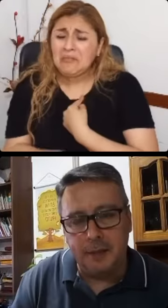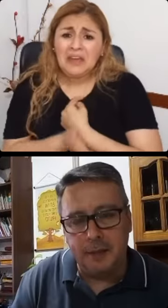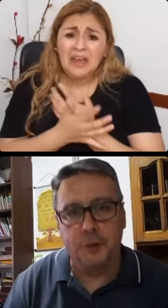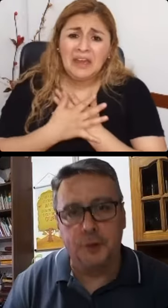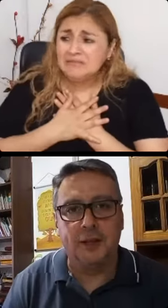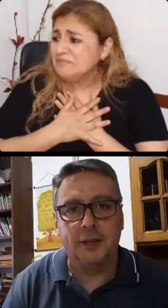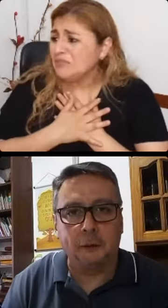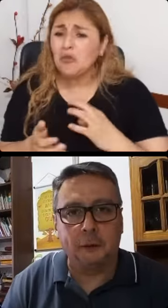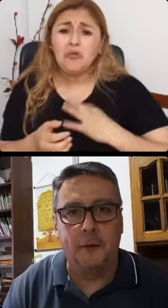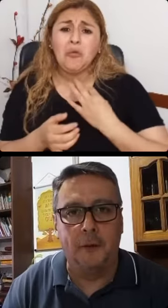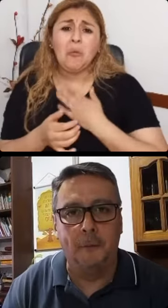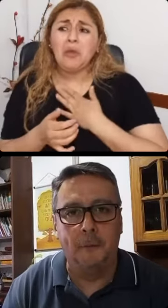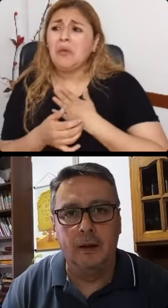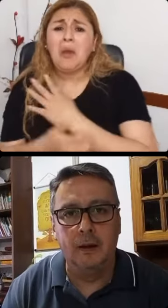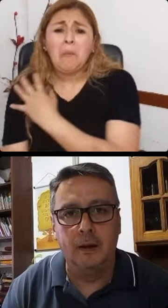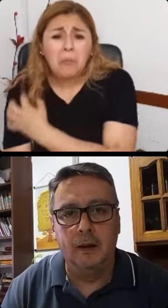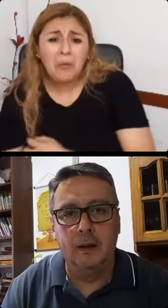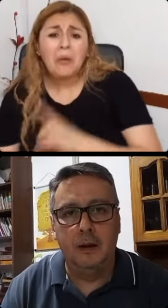lástima por su nación